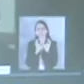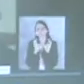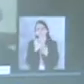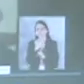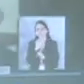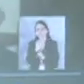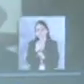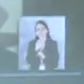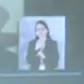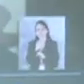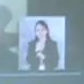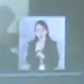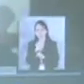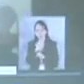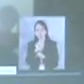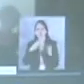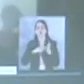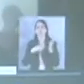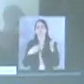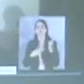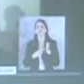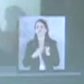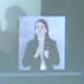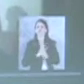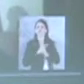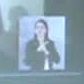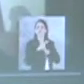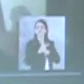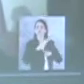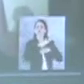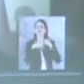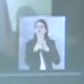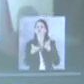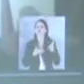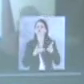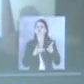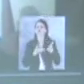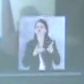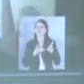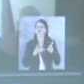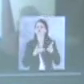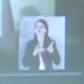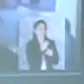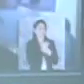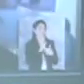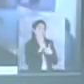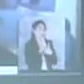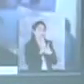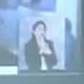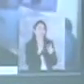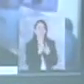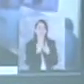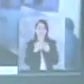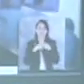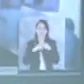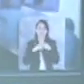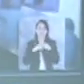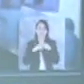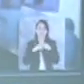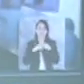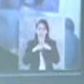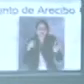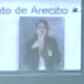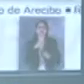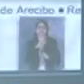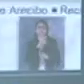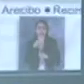en asistencia tecnológica con el propósito de profesionalizar los servicios y trabajo y escuela, las áreas de atención de